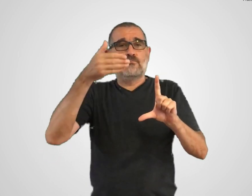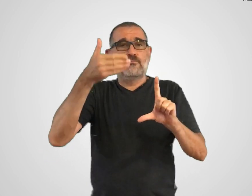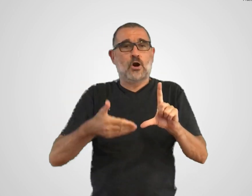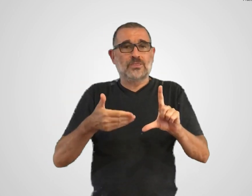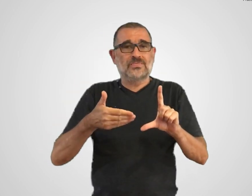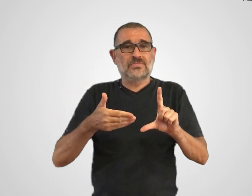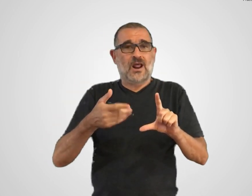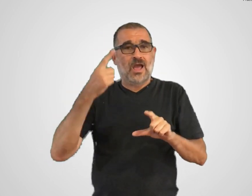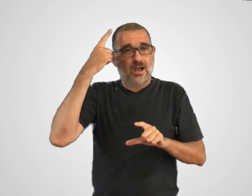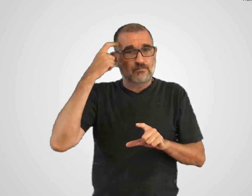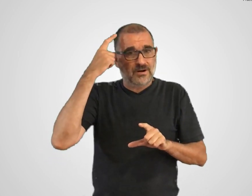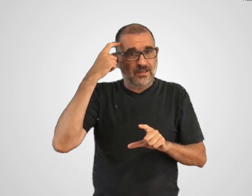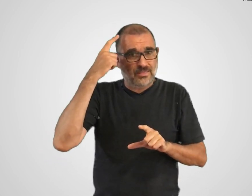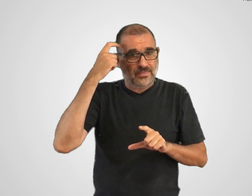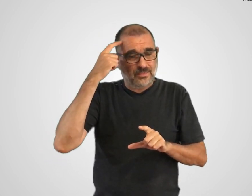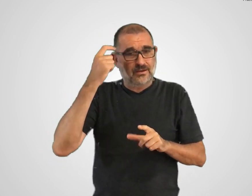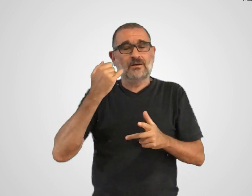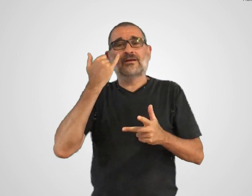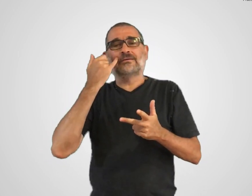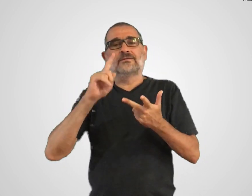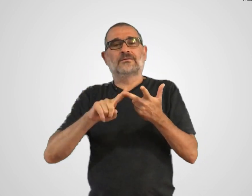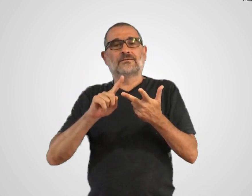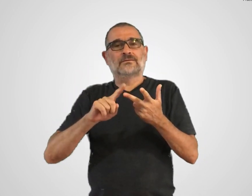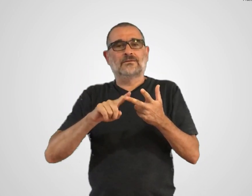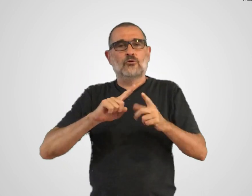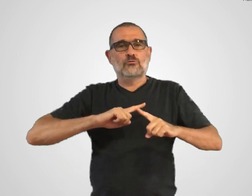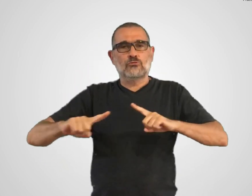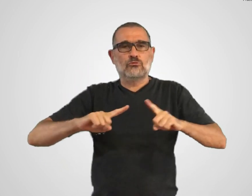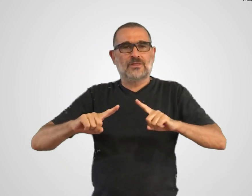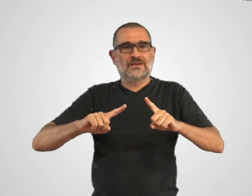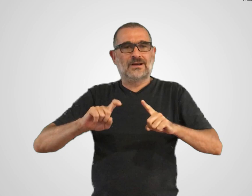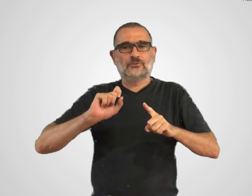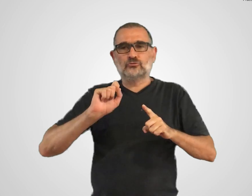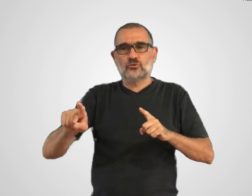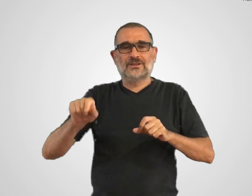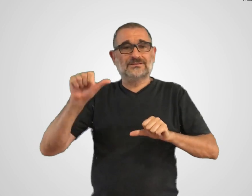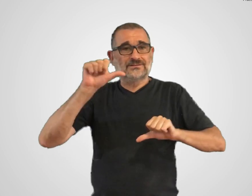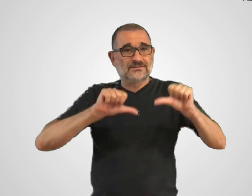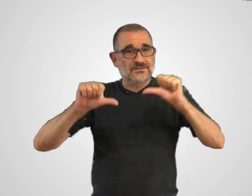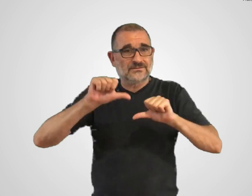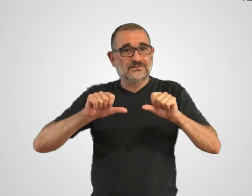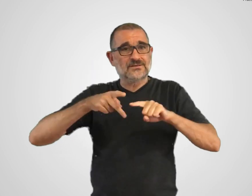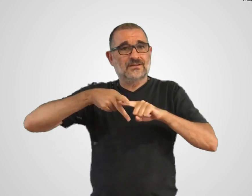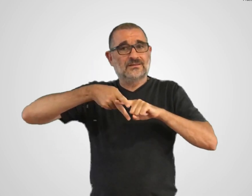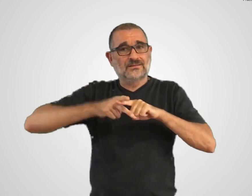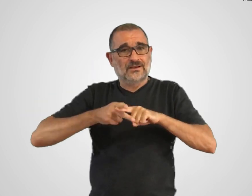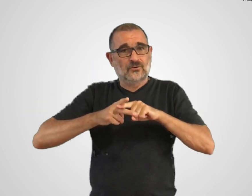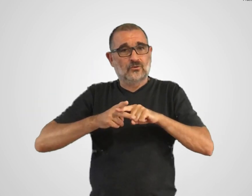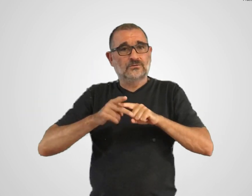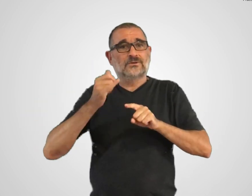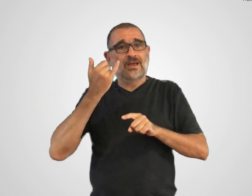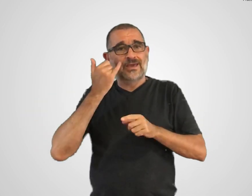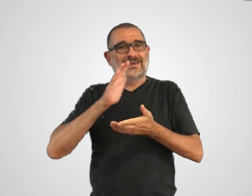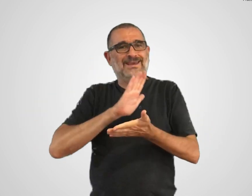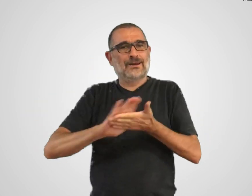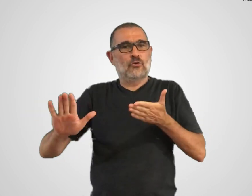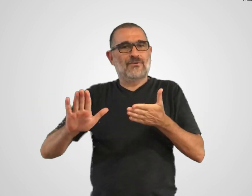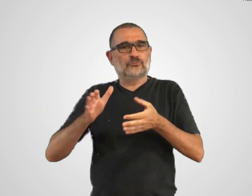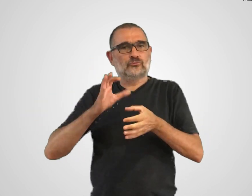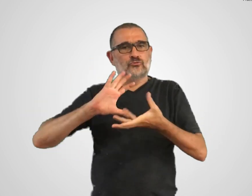el portal Aprender y la Coordinación de Ciencia, Tecnología e